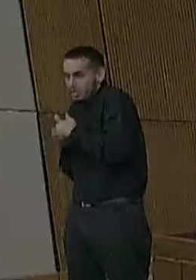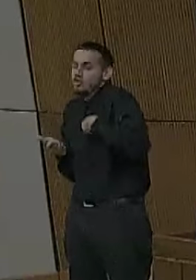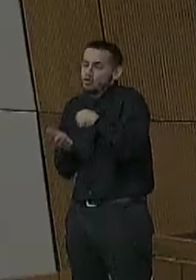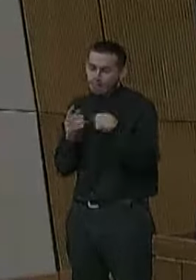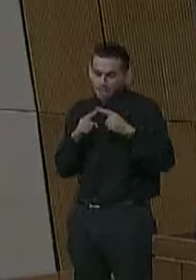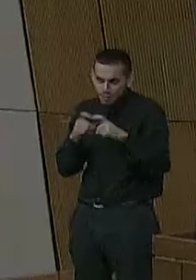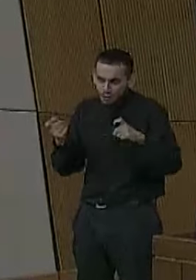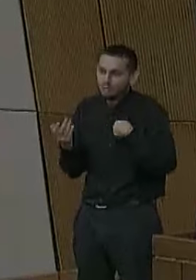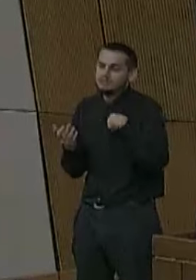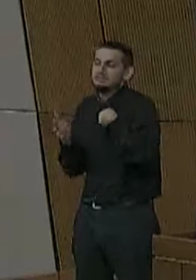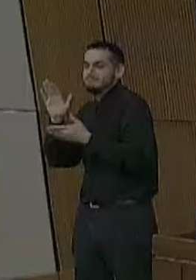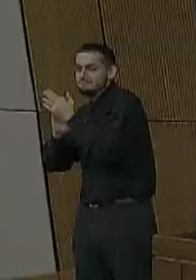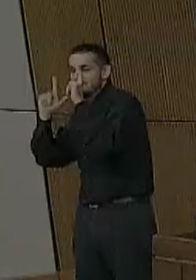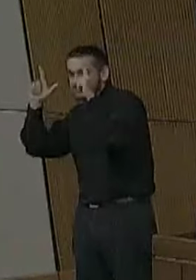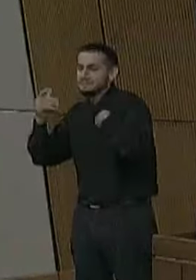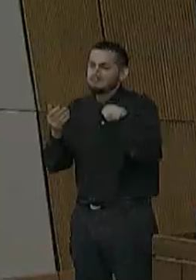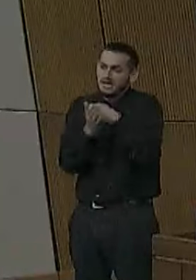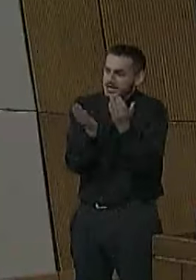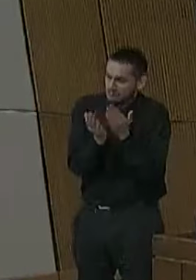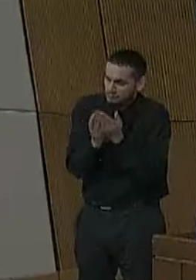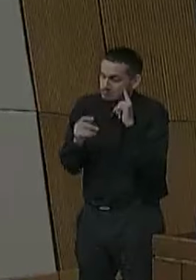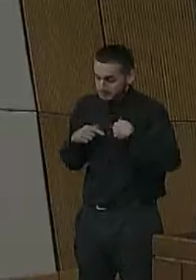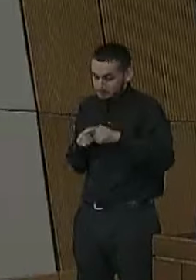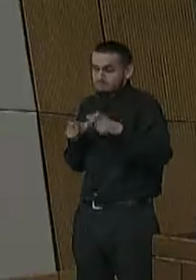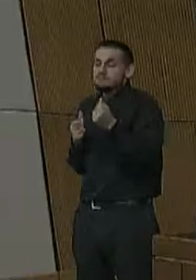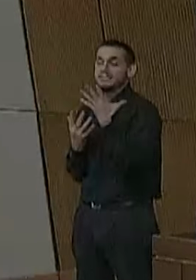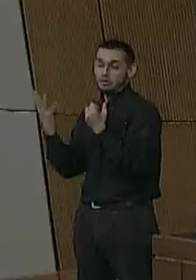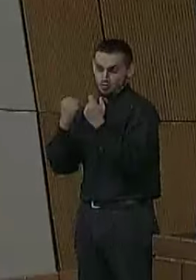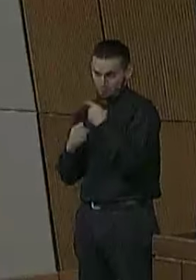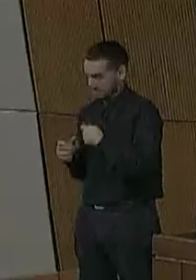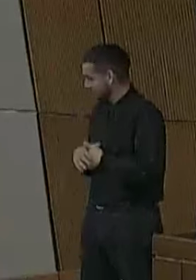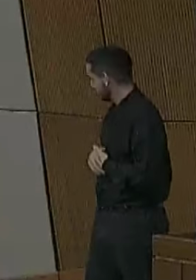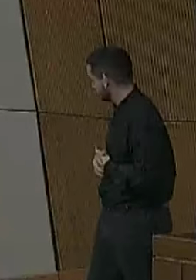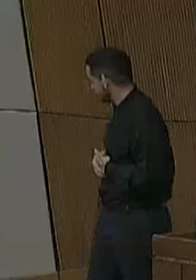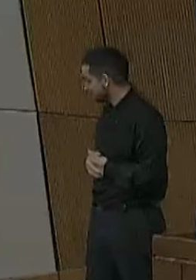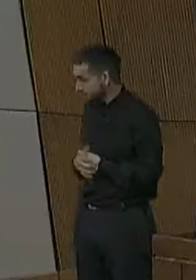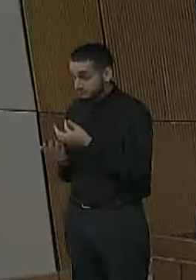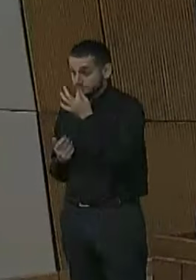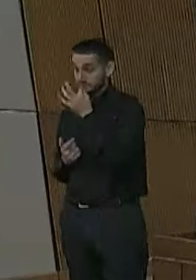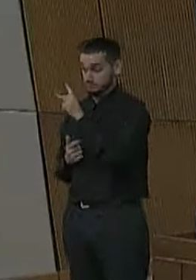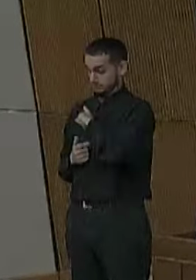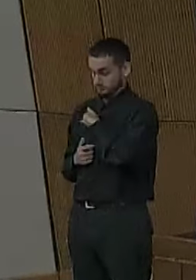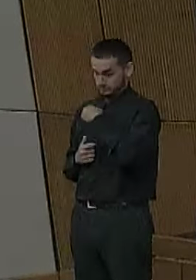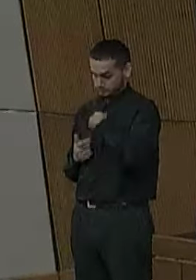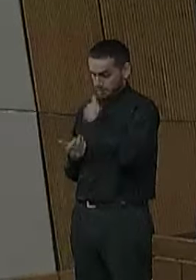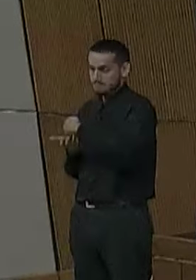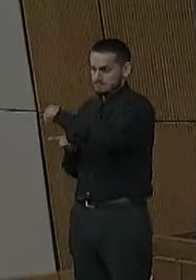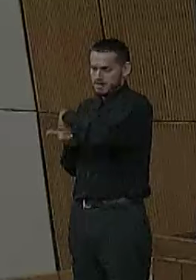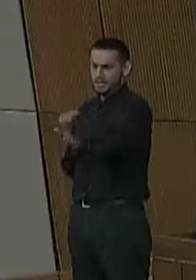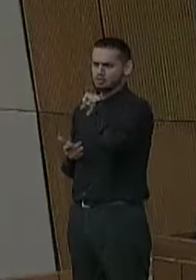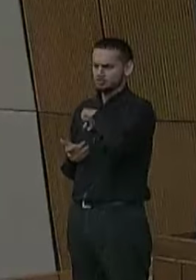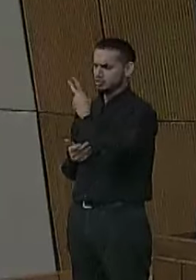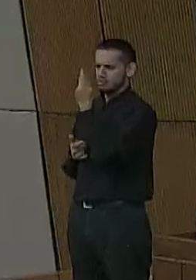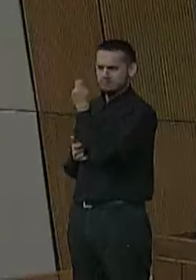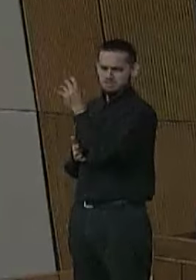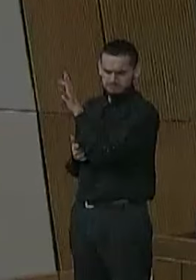que garantizar, también hablan de un crecimiento en el mercado, porque una persona con un salario va aportando, va comprando, se convierte